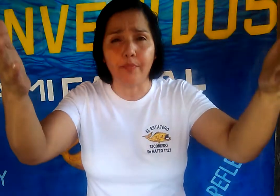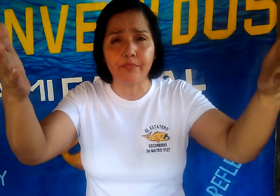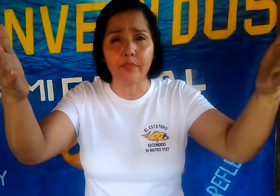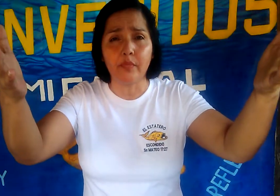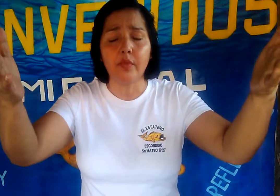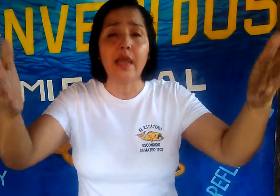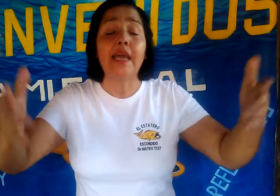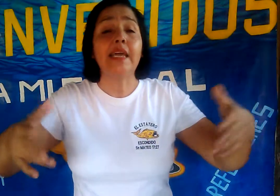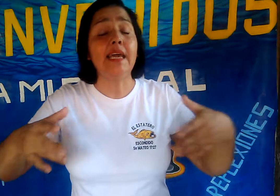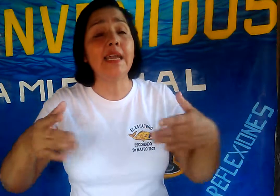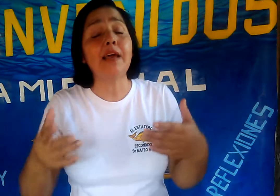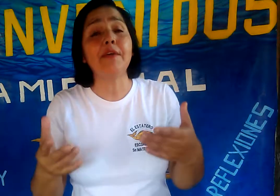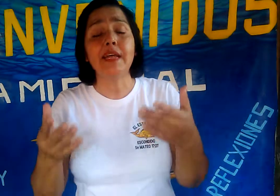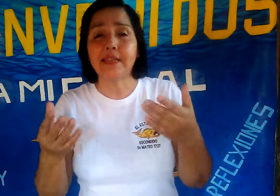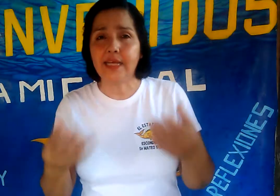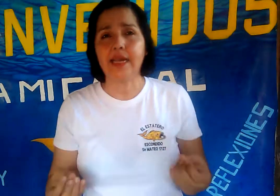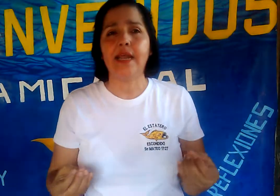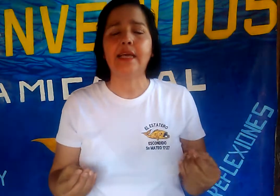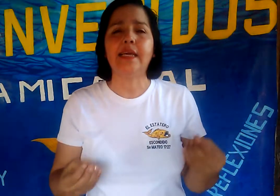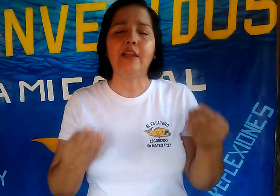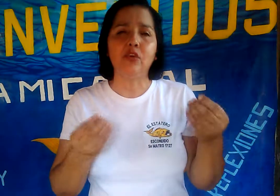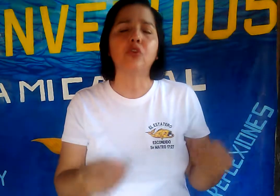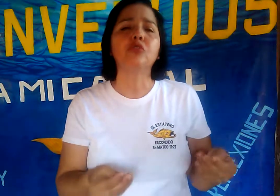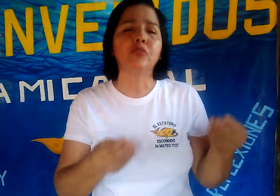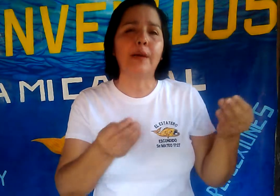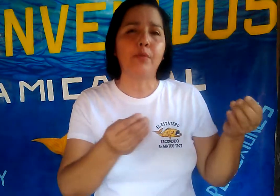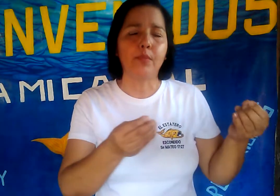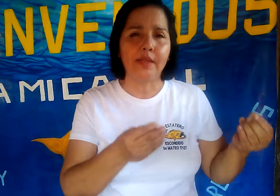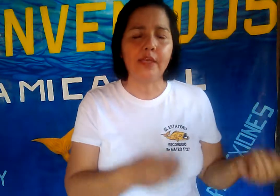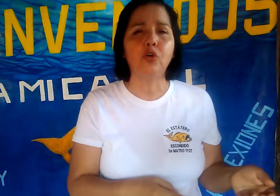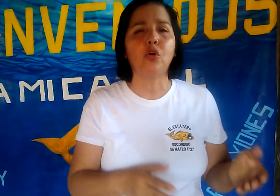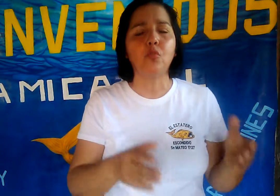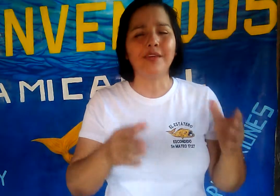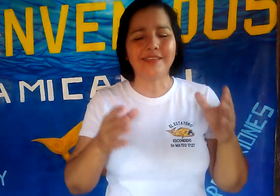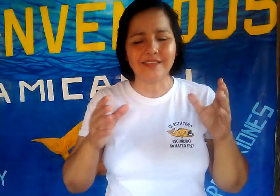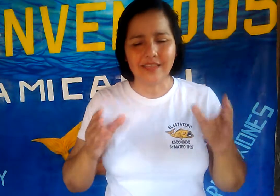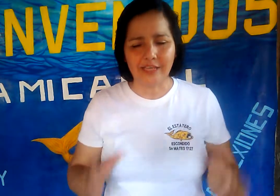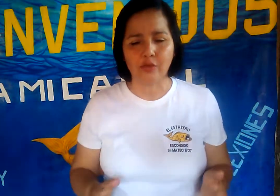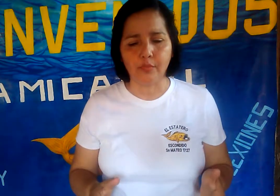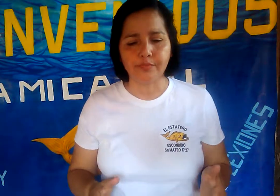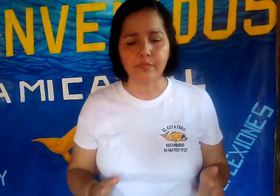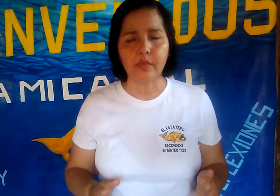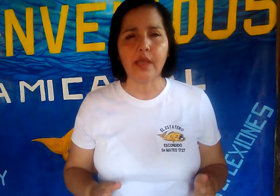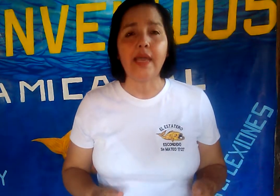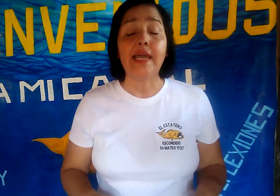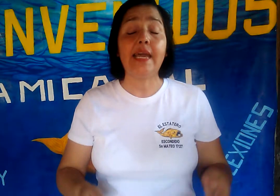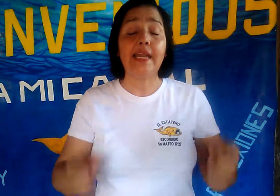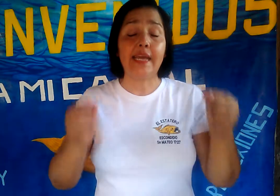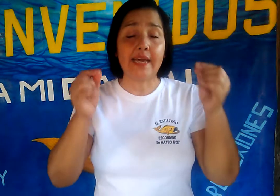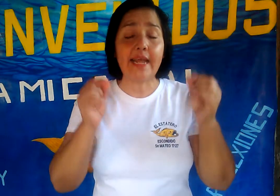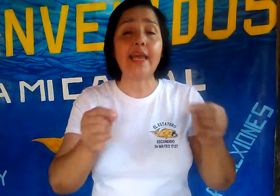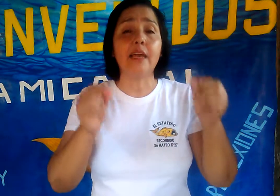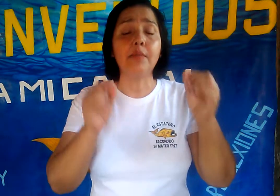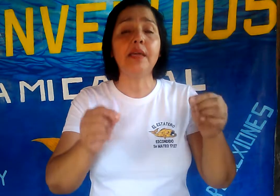y es la vida eterna que dios nos ha prometido como está escrito el que cree en mí